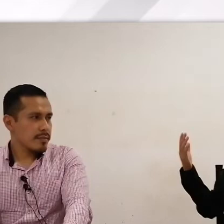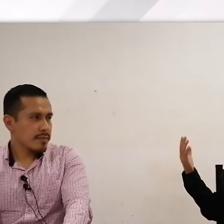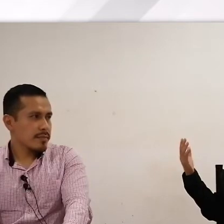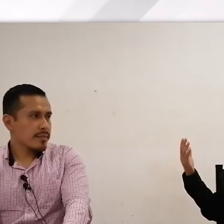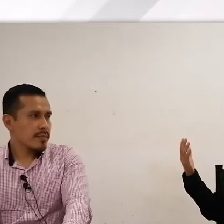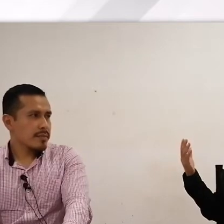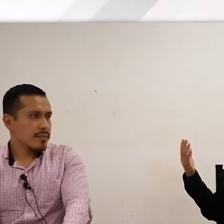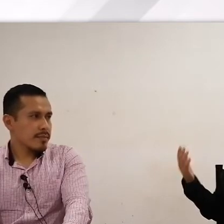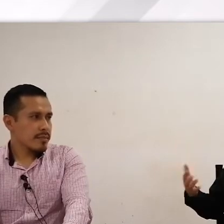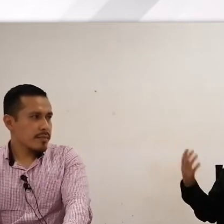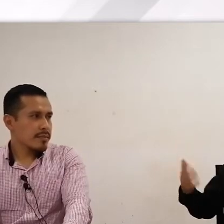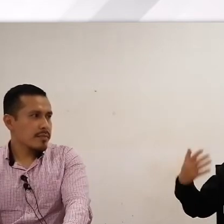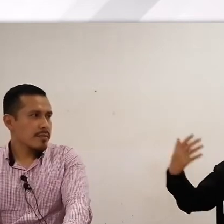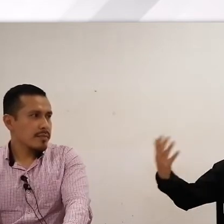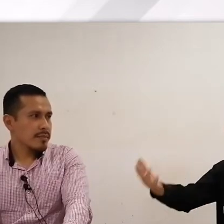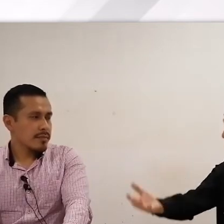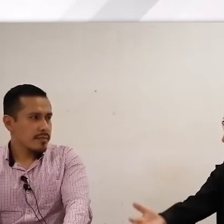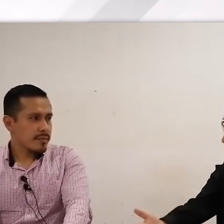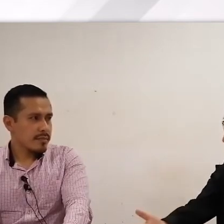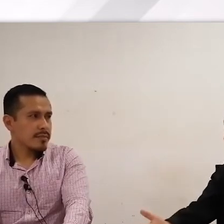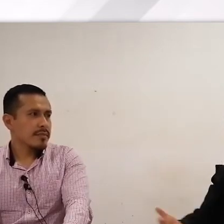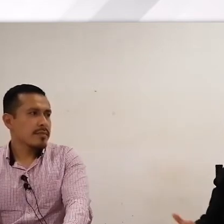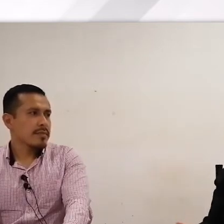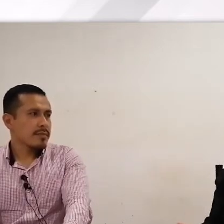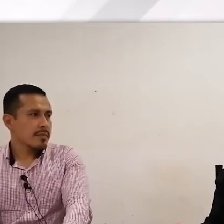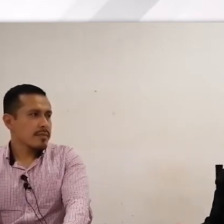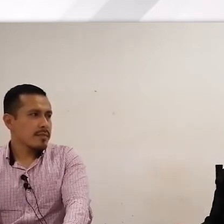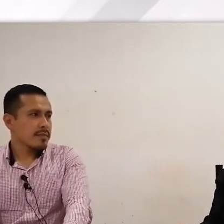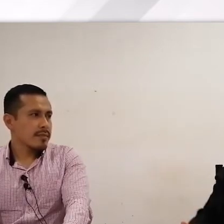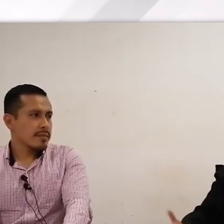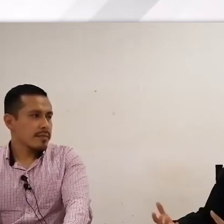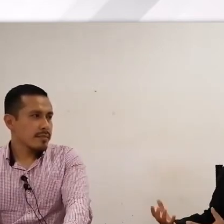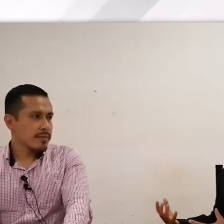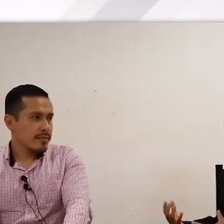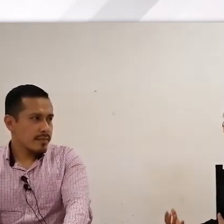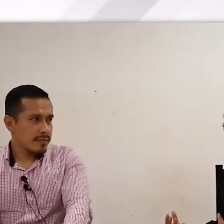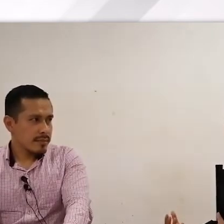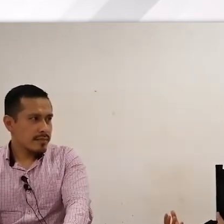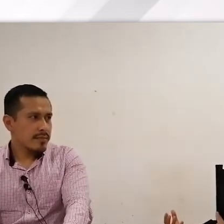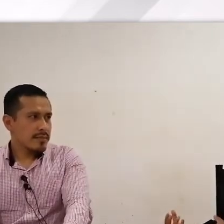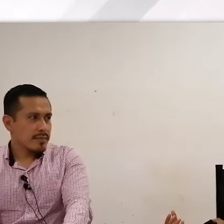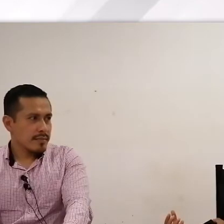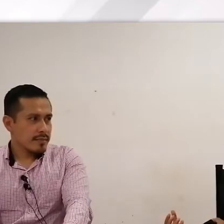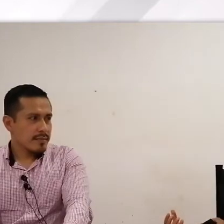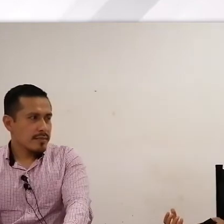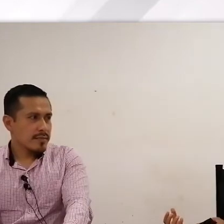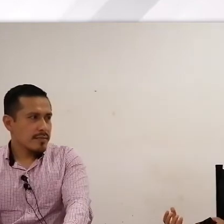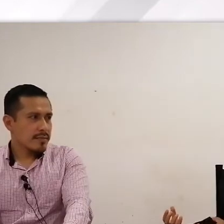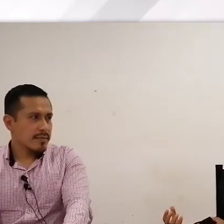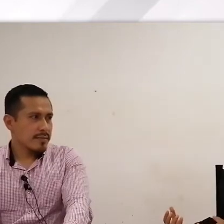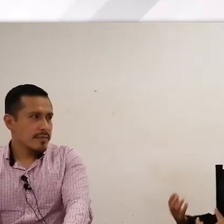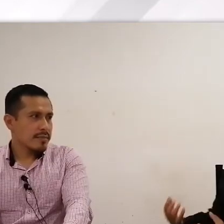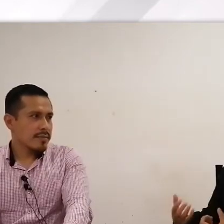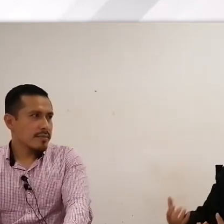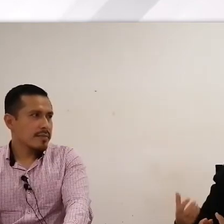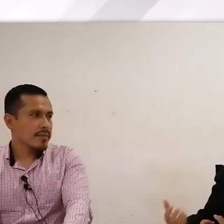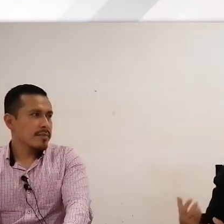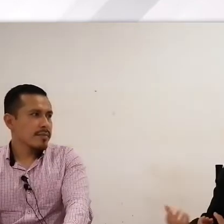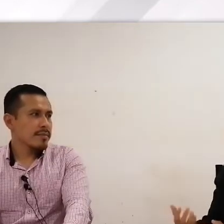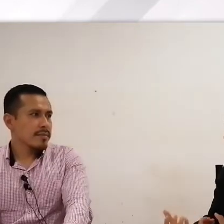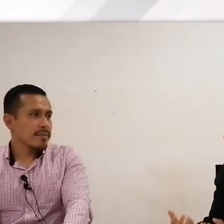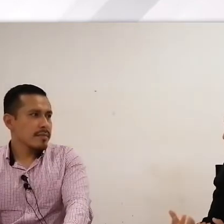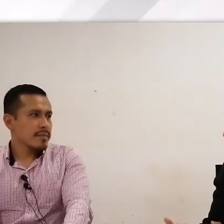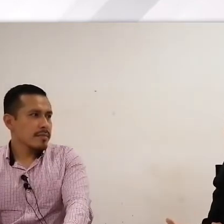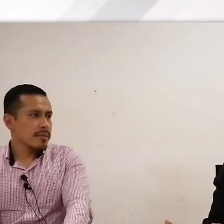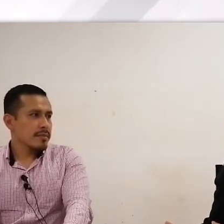llegan a ser ya adultos sin desarrollarse, porque todo se lo hacen las familias. ¿Cuál